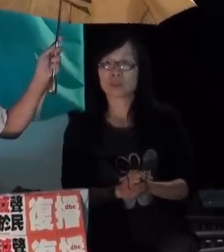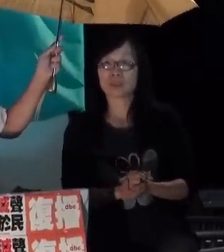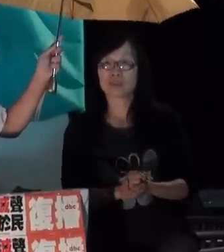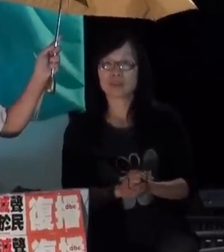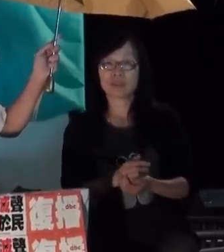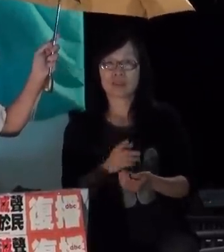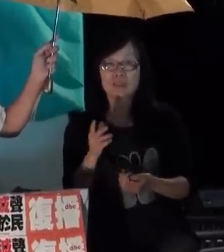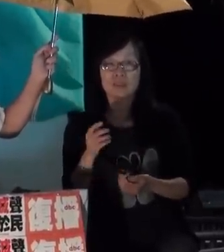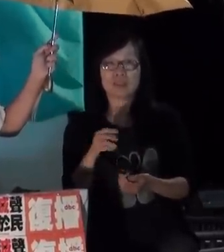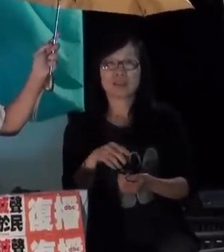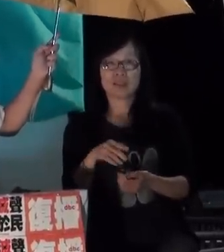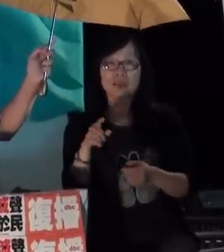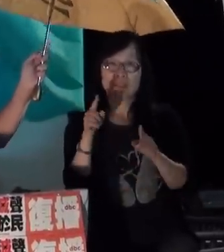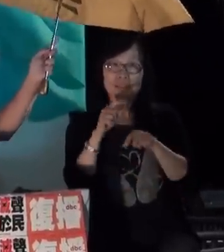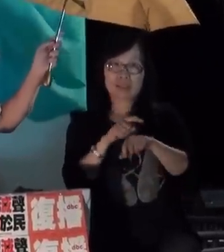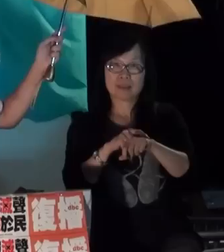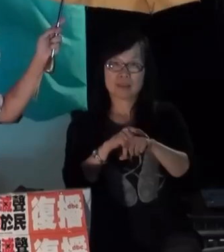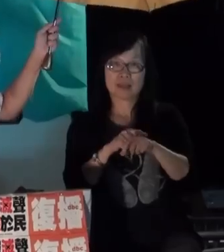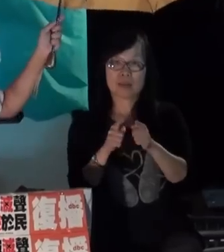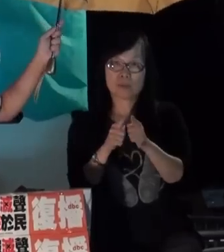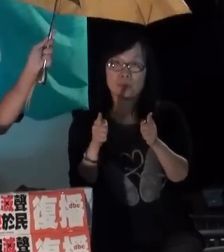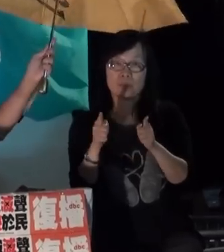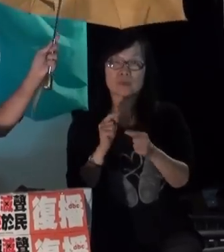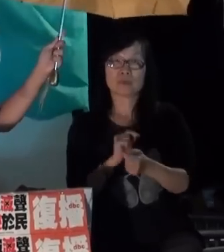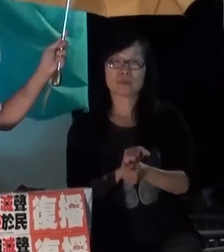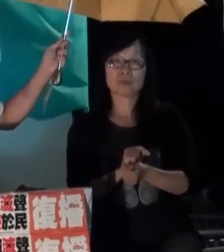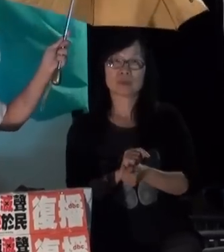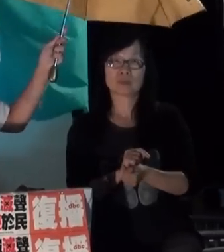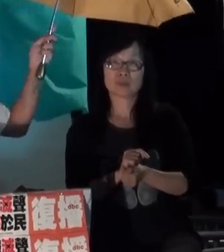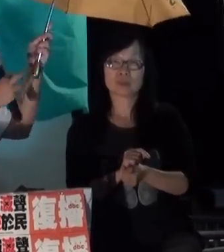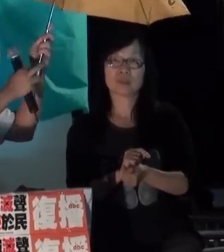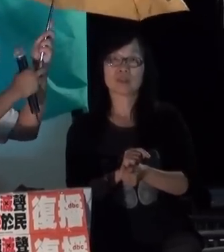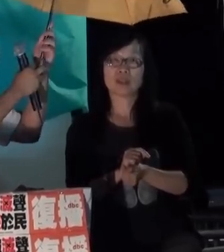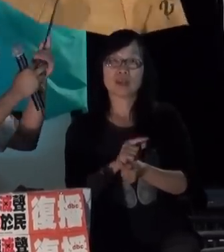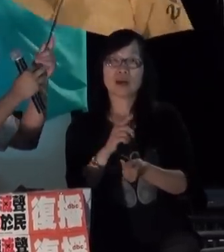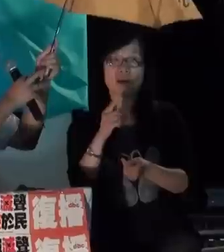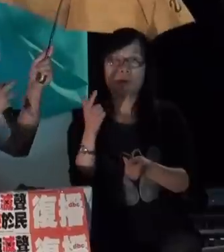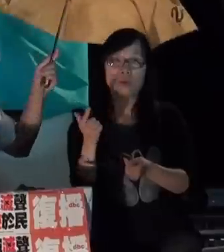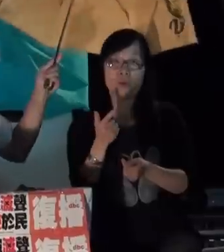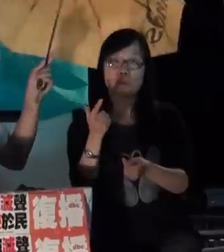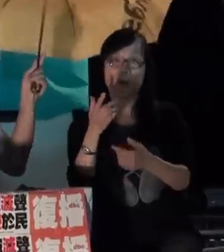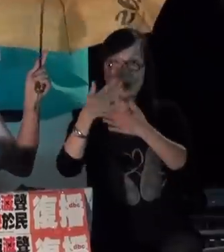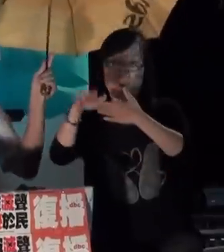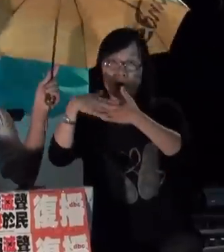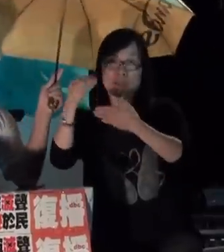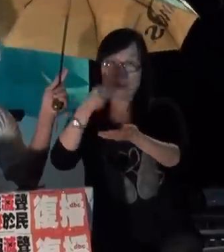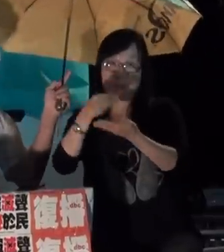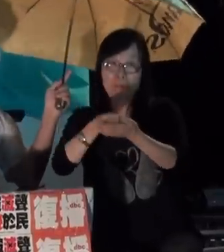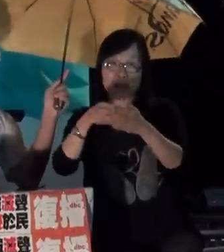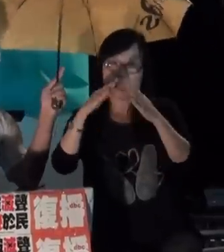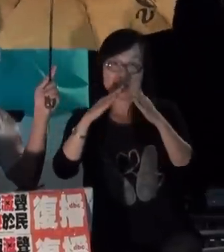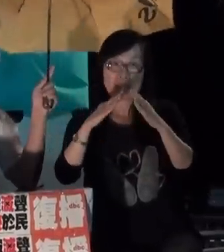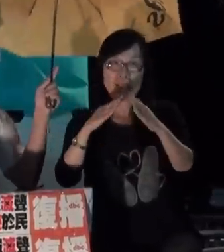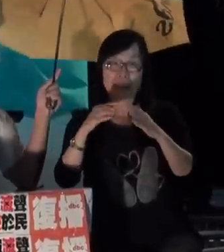冇 效㗎。 短期內會形成一樣嘅就係話， 50%。 好多外地嘅買家要嚟香港